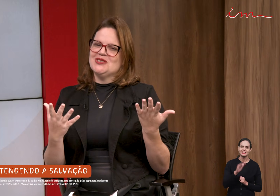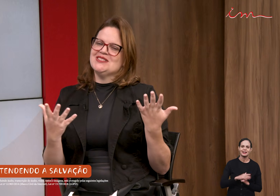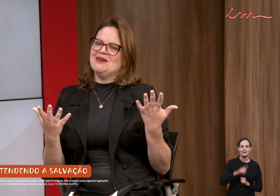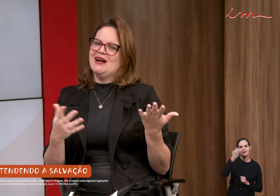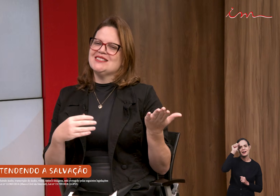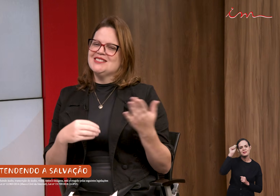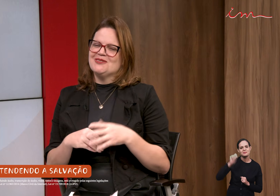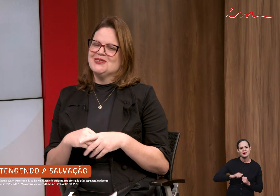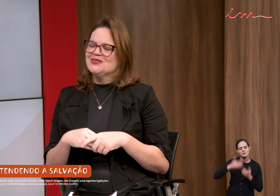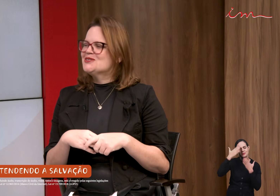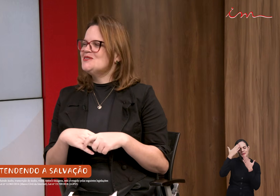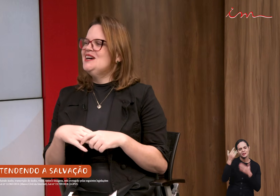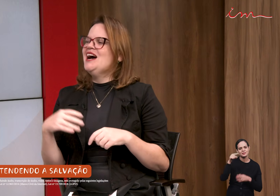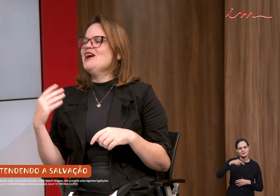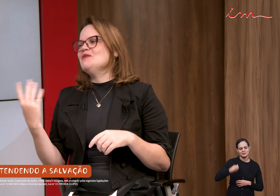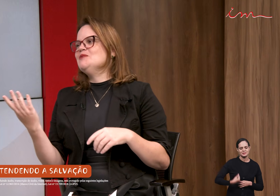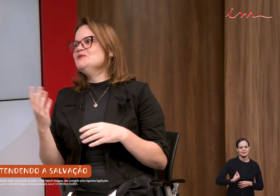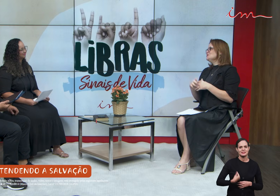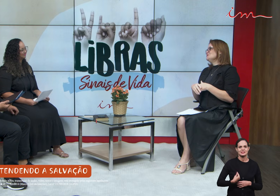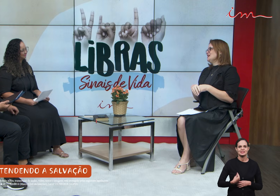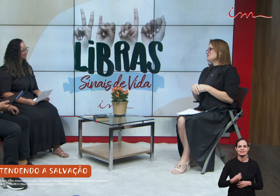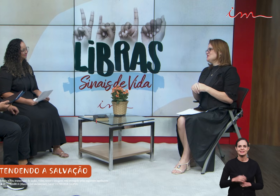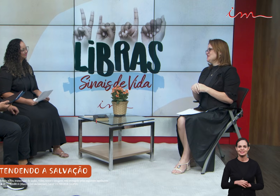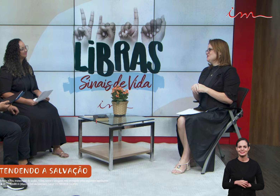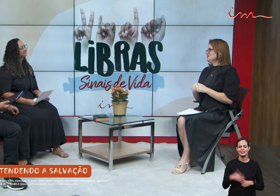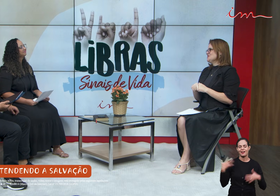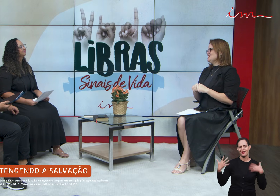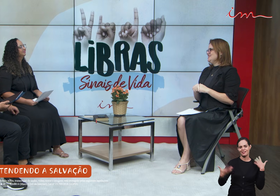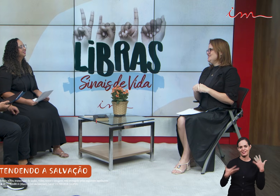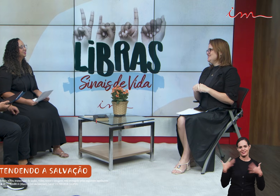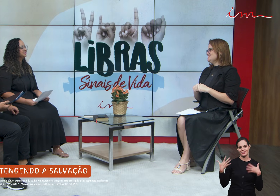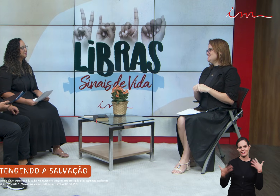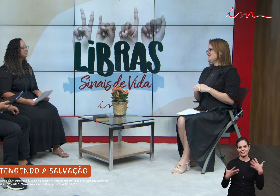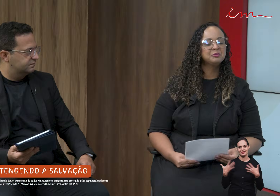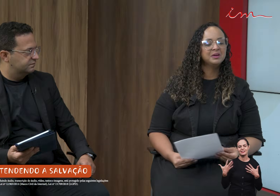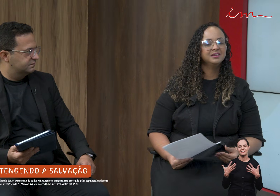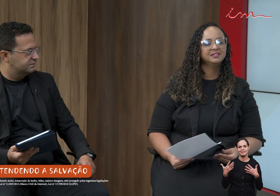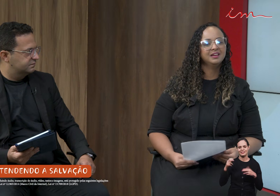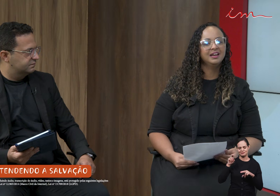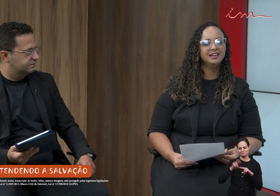despedir os nossos amados que estão conosco. Amábile, muito obrigada por estar conosco aqui.